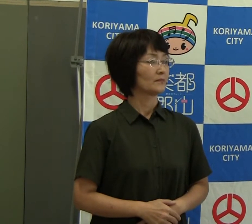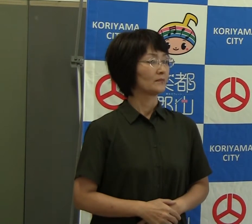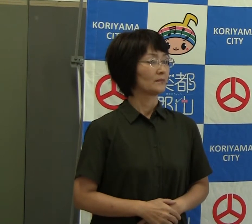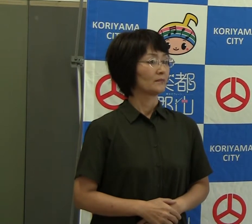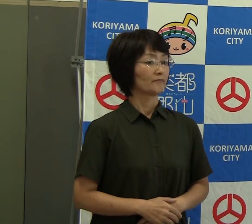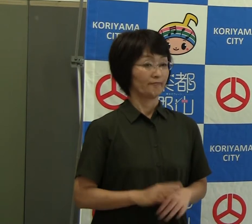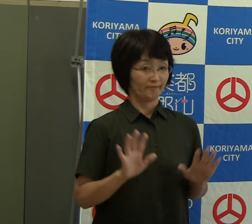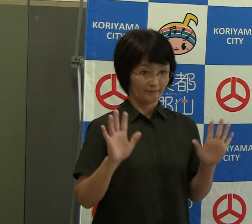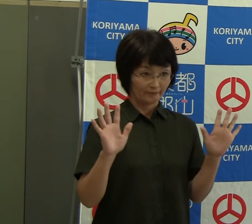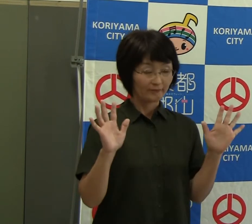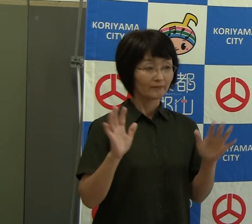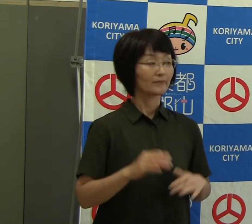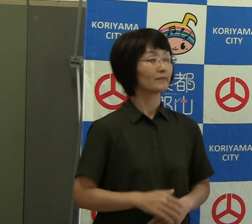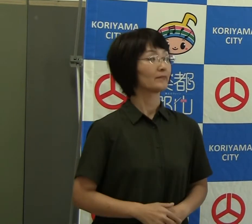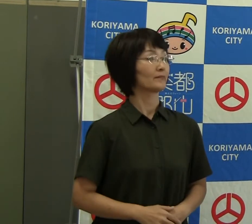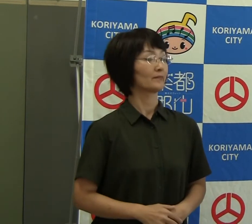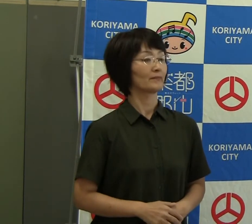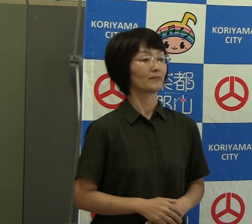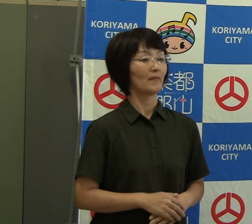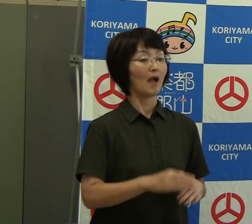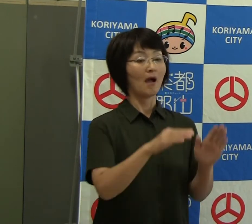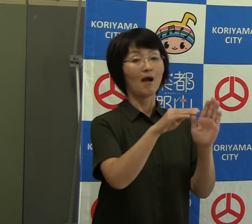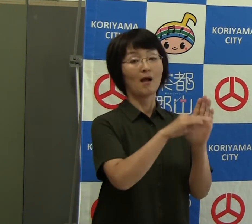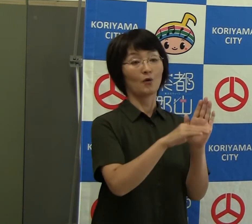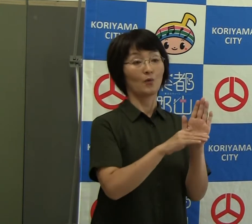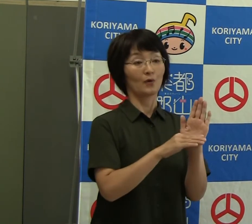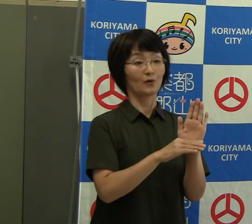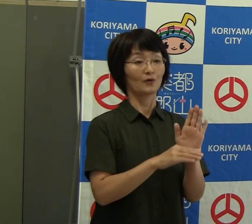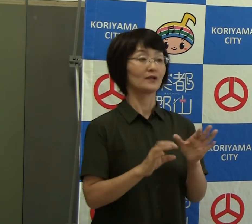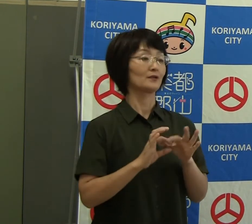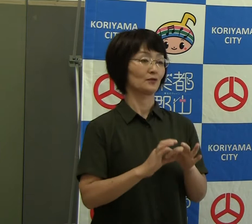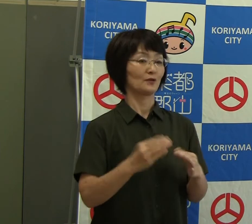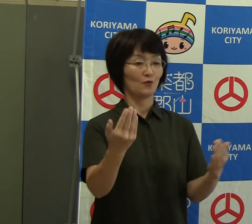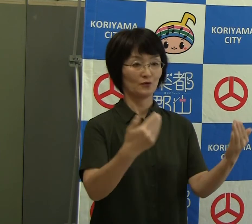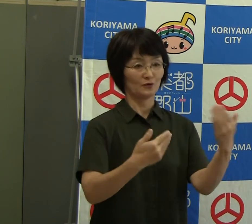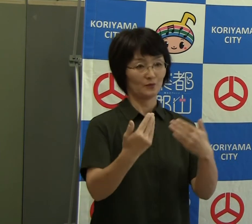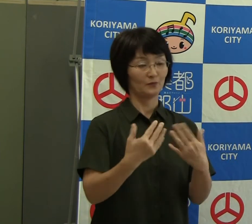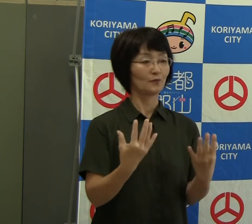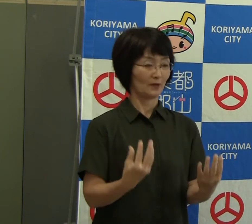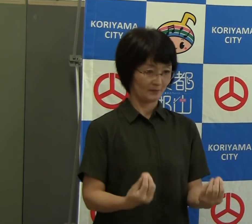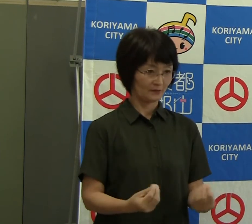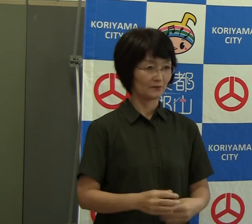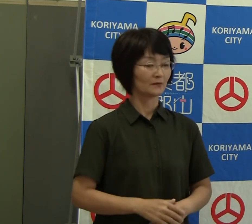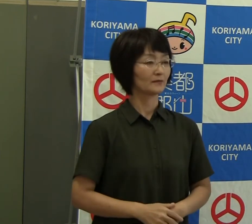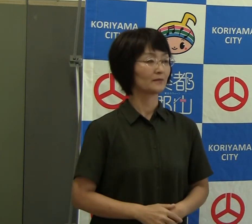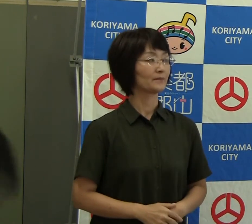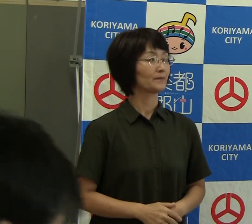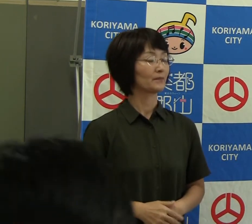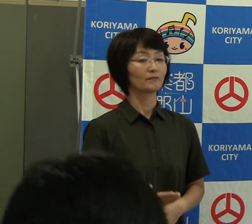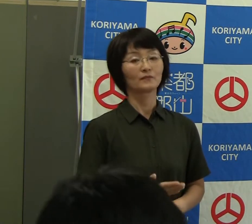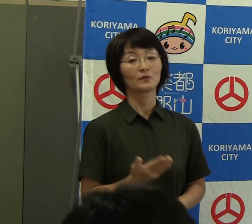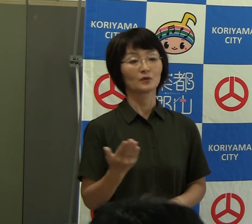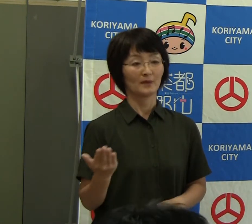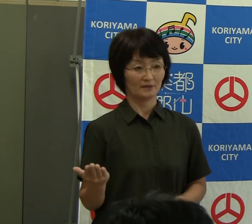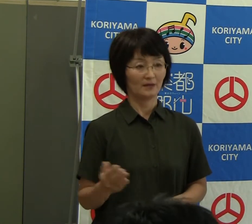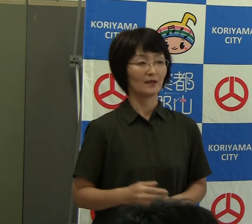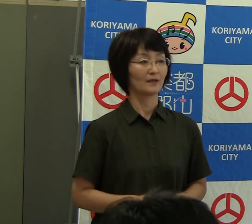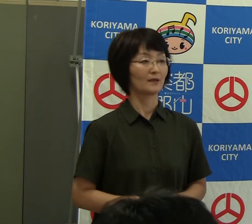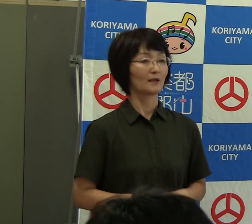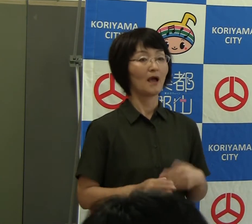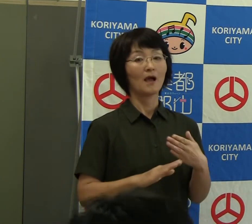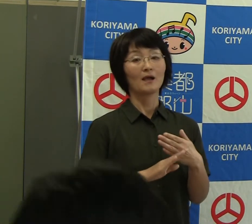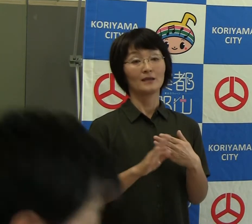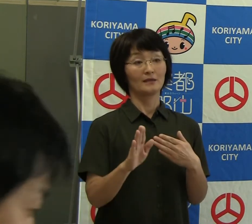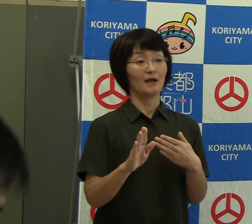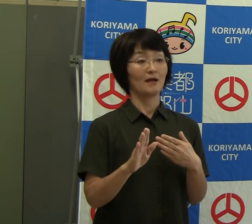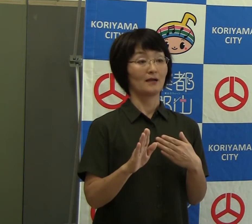内容ですので、項目についてのご質問を終了したいと思います。 それでは続きまして、それ以外のこ